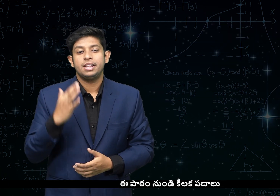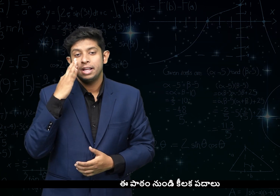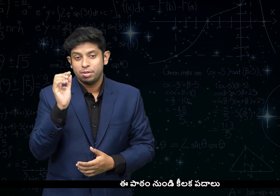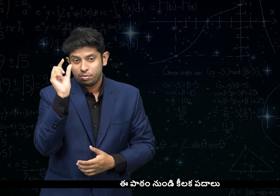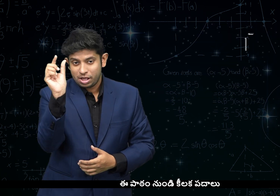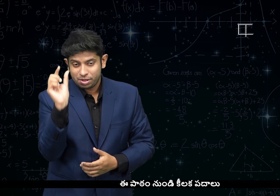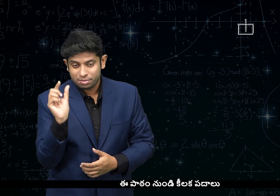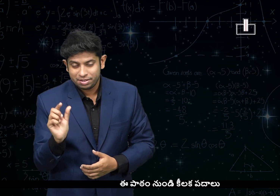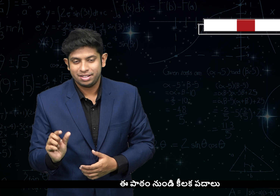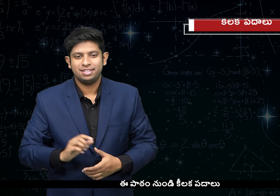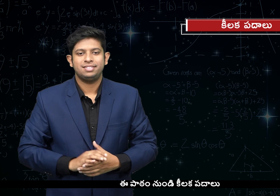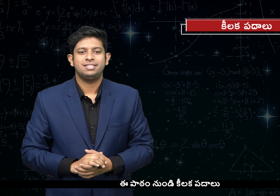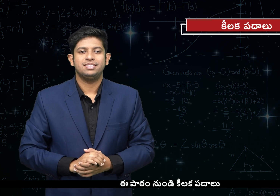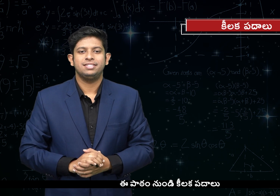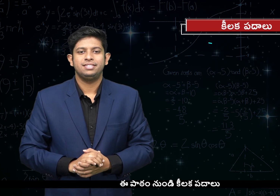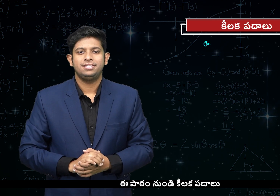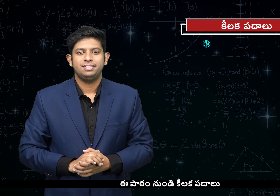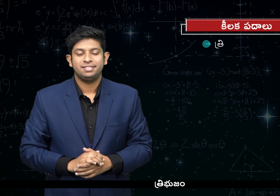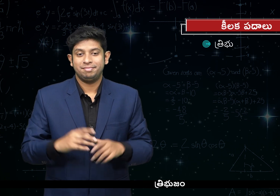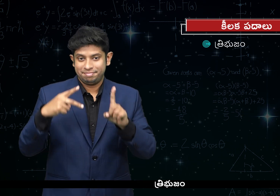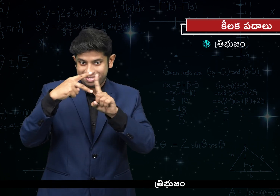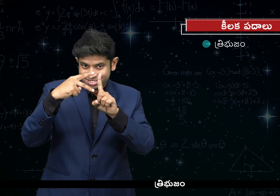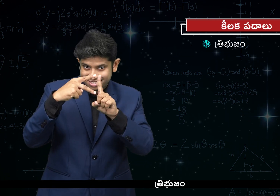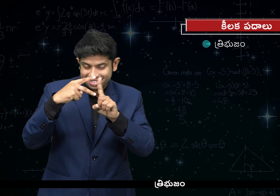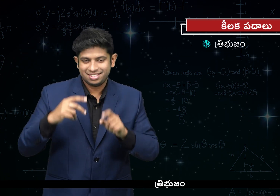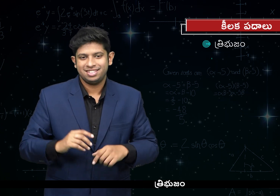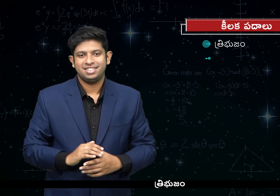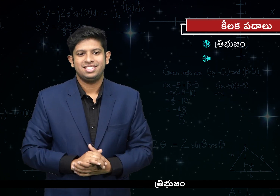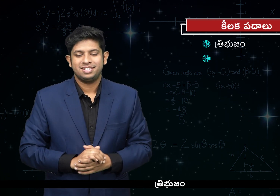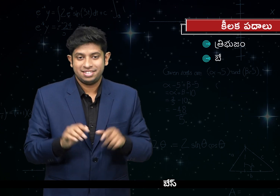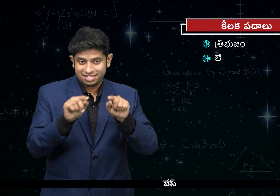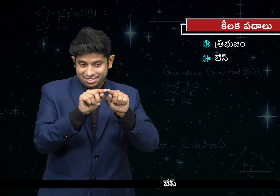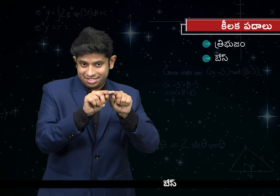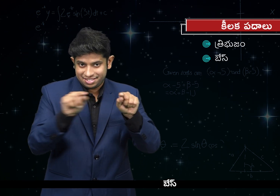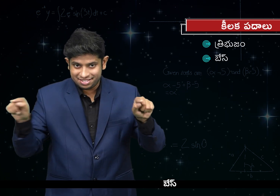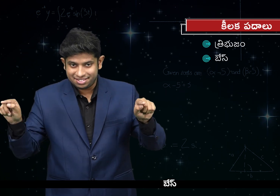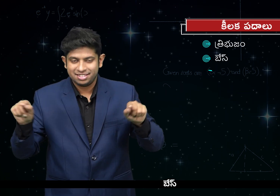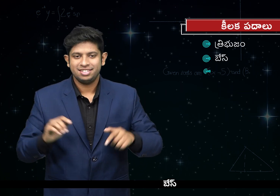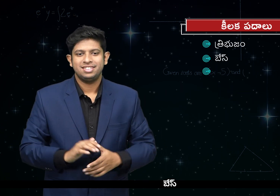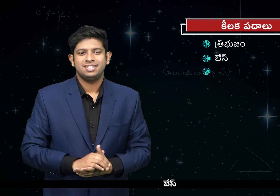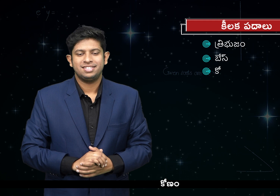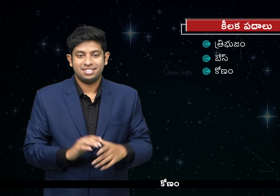ఈ పాఠం నుండి కీలక పదాలు: త్రిభుజం, బేస్,